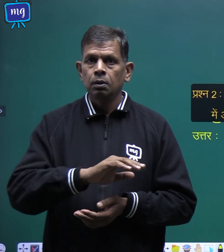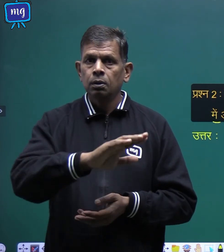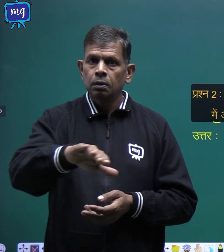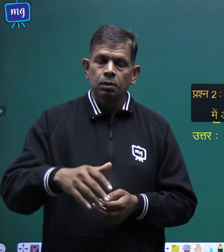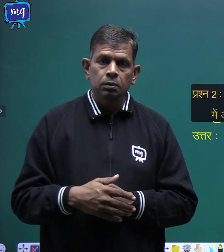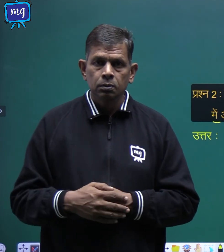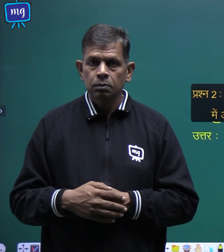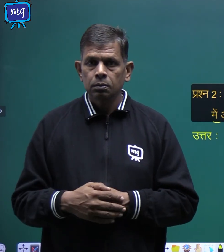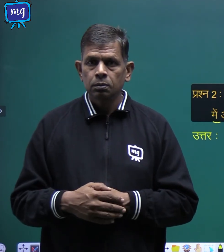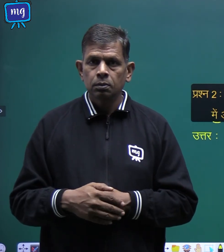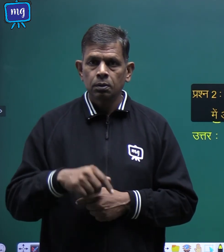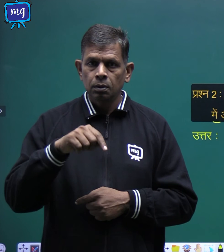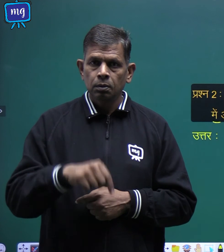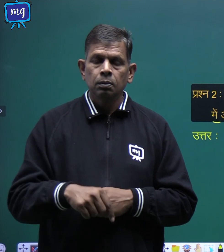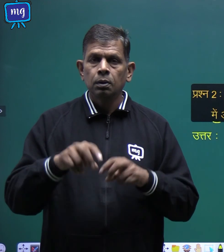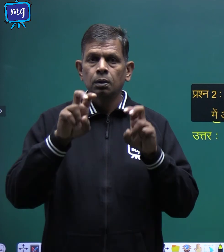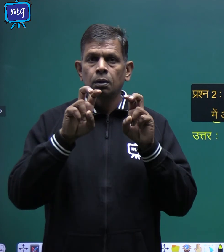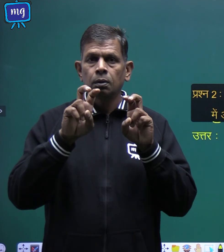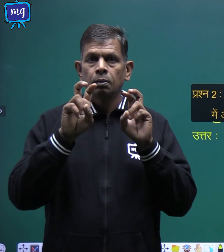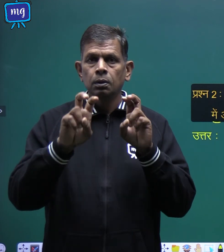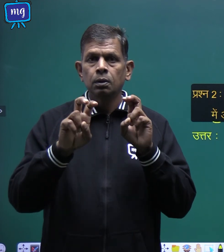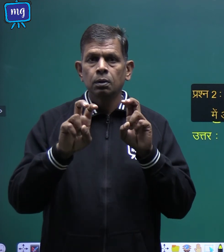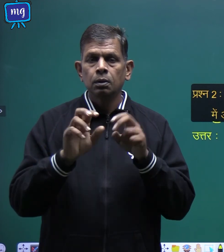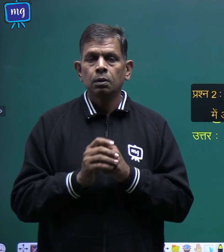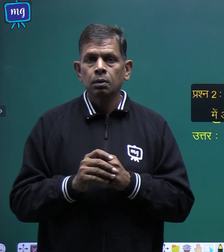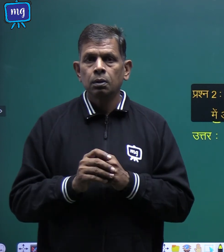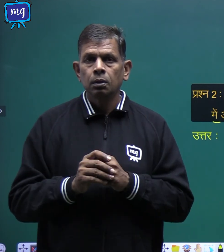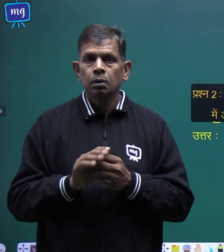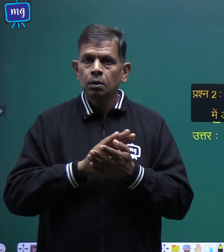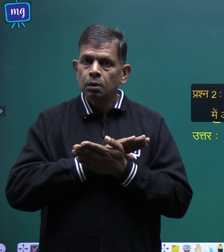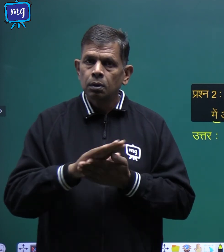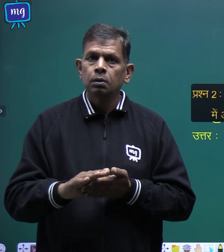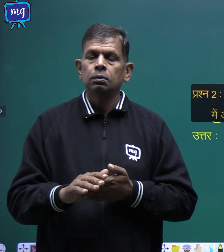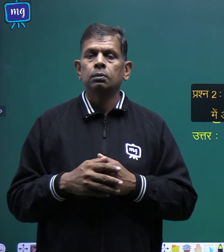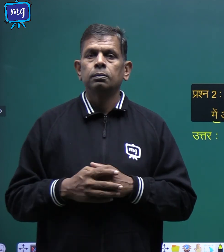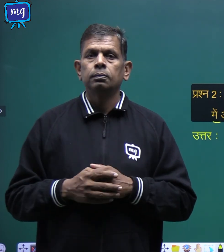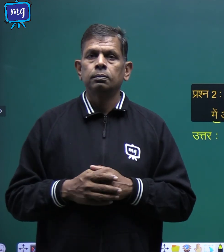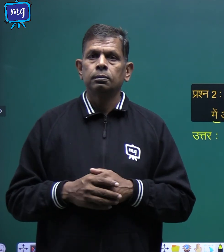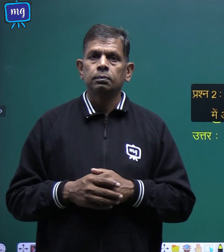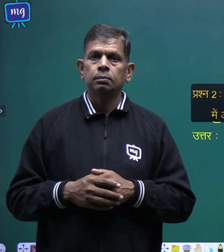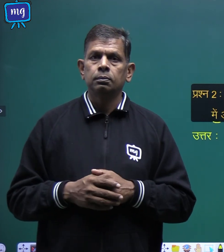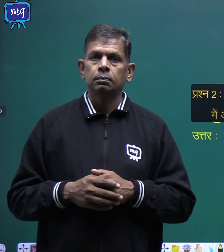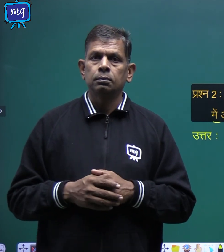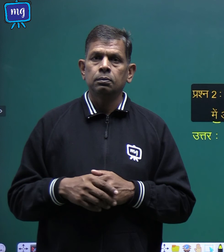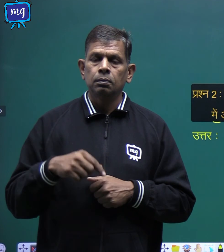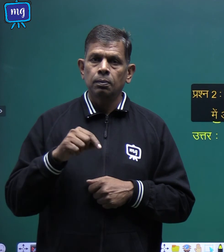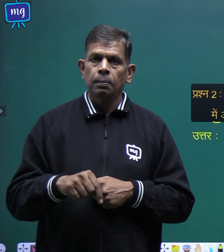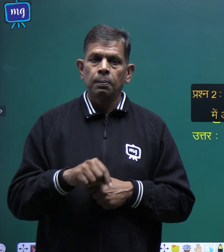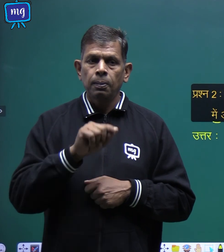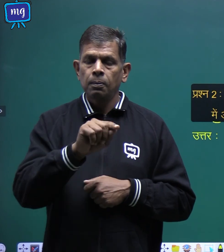बच्चों, अब ये पाठ यहाँ पर समाप्त होता है। अब